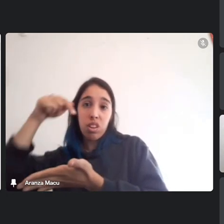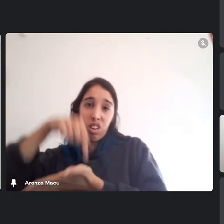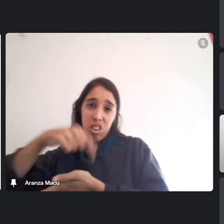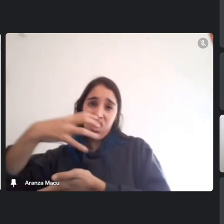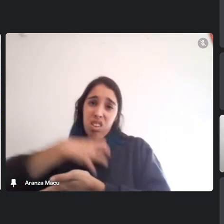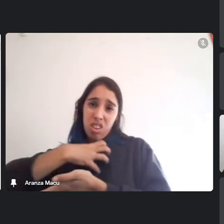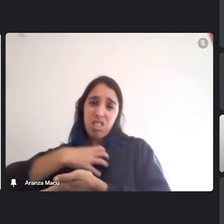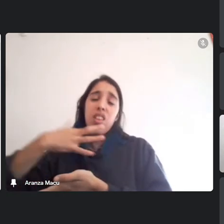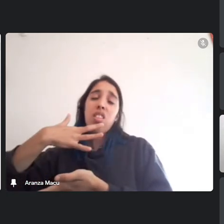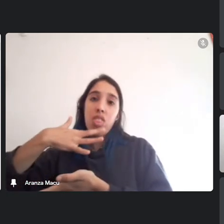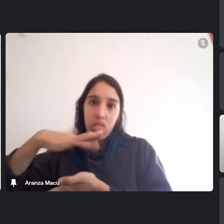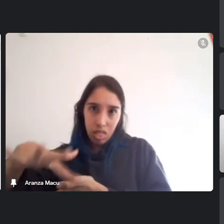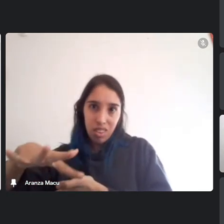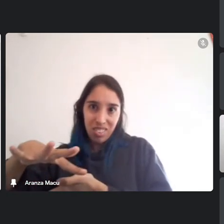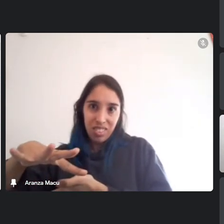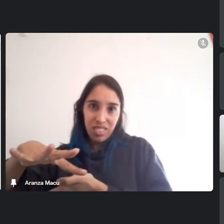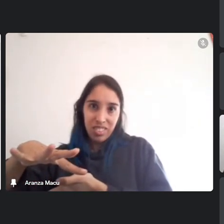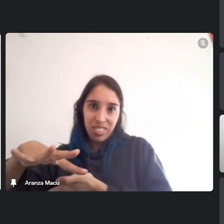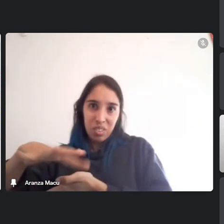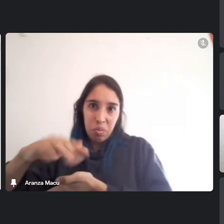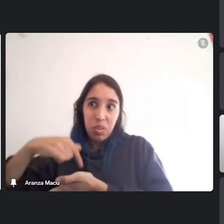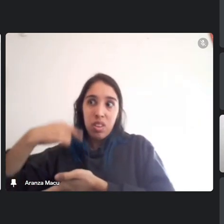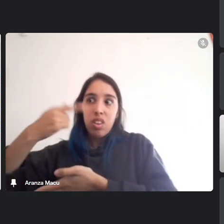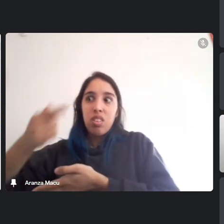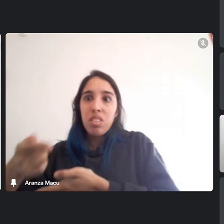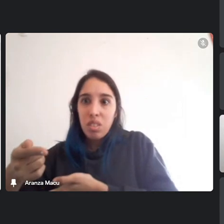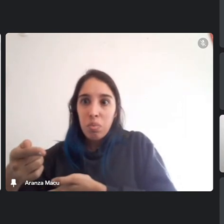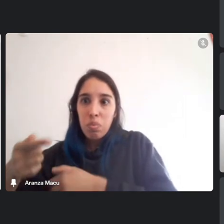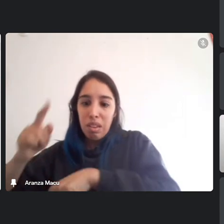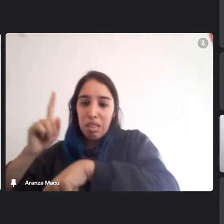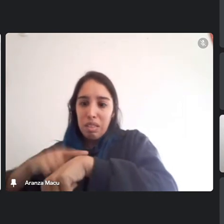que resolver en poco tiempo.